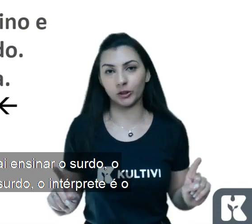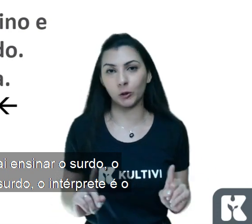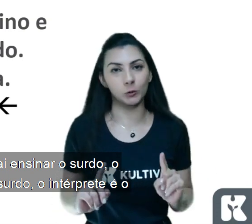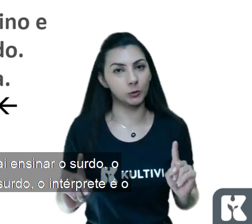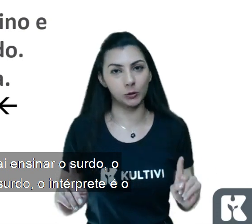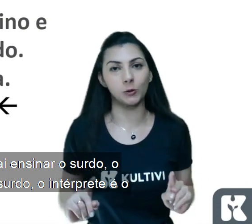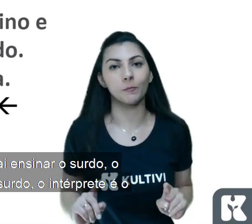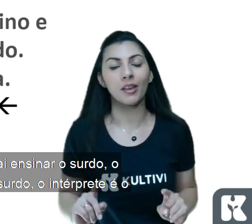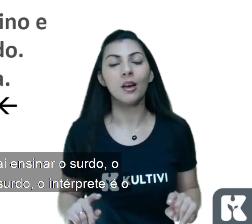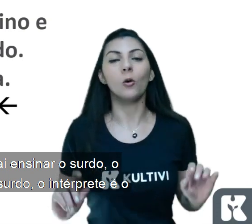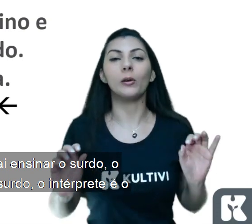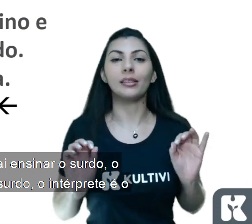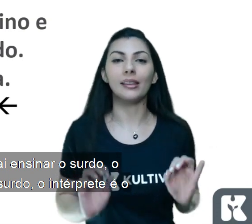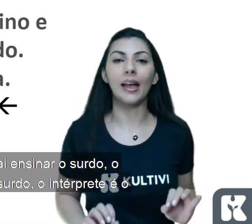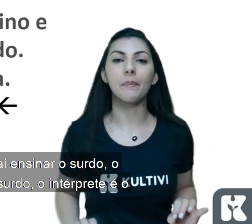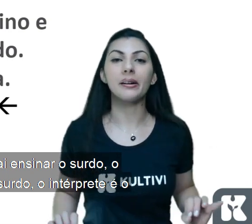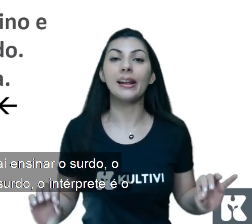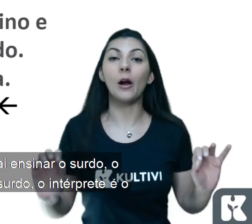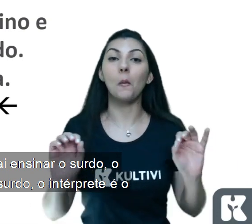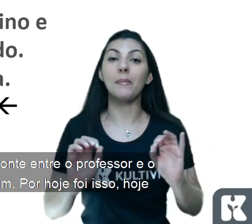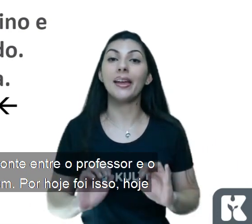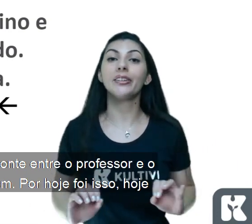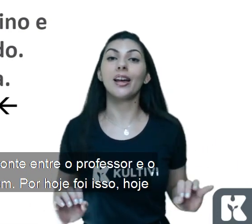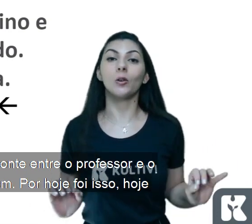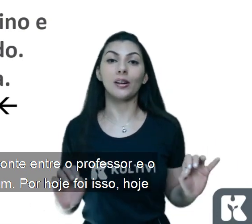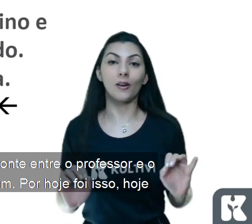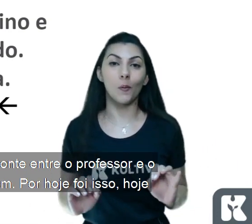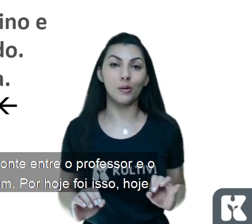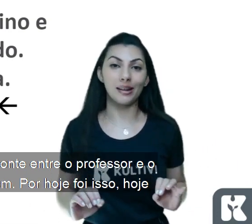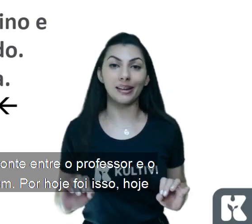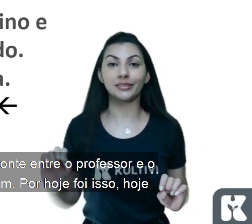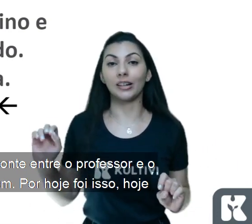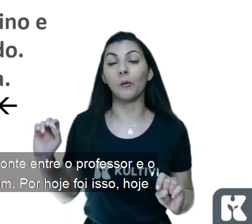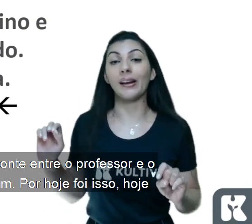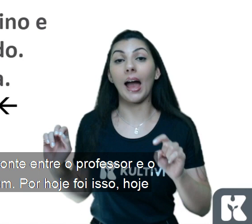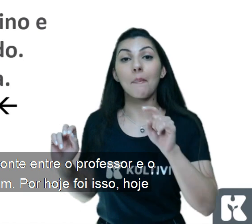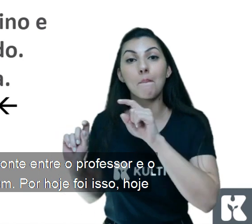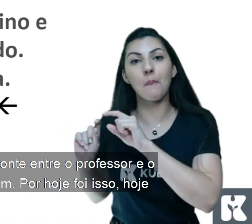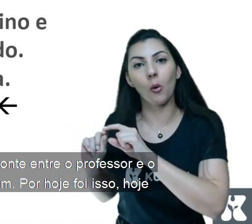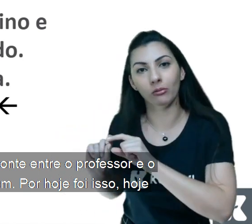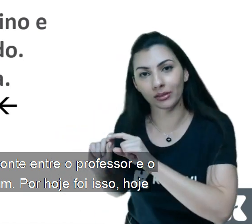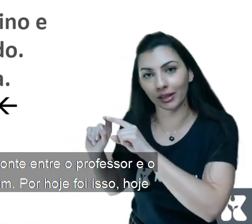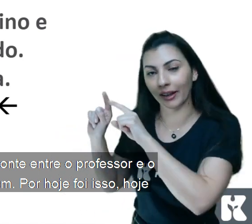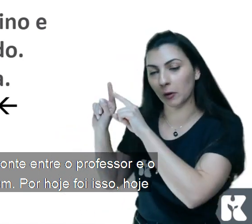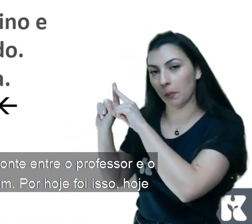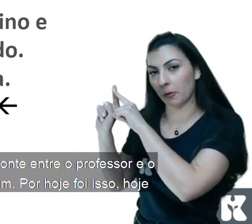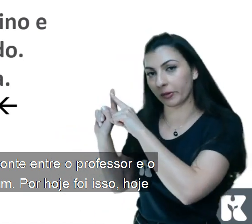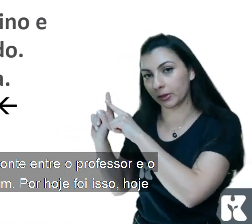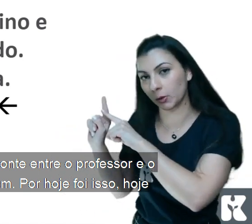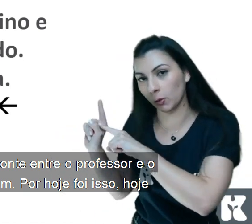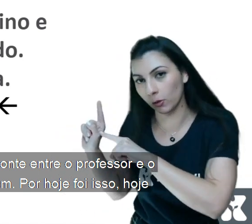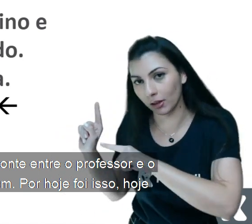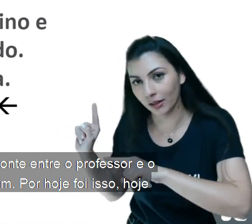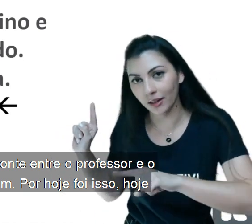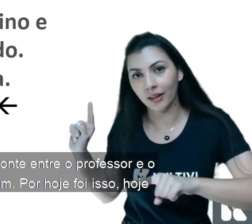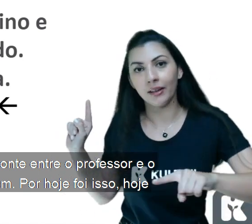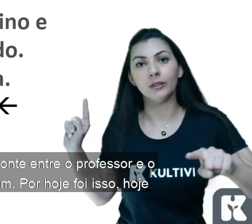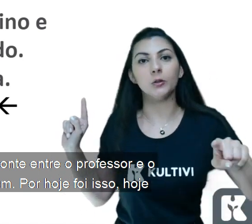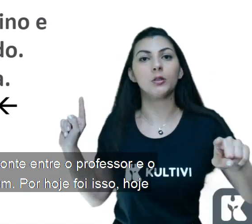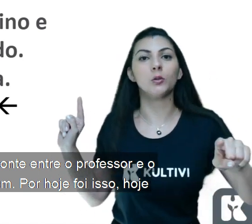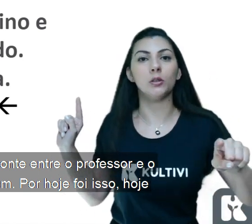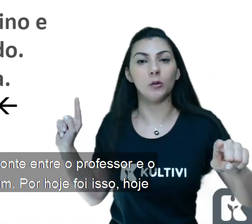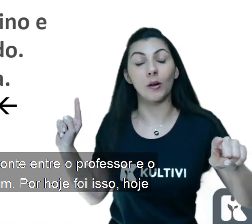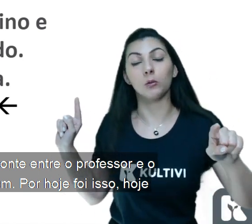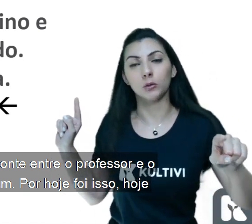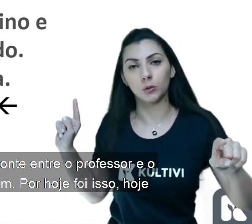o professor do surdo. O intérprete é o mediador na comunicação. Ele é a ponte entre o professor e